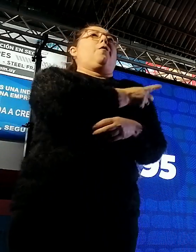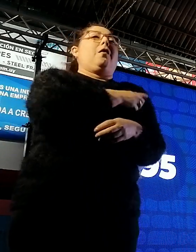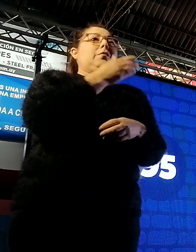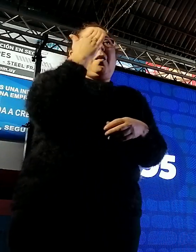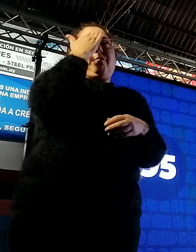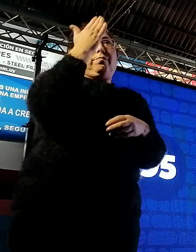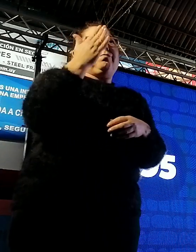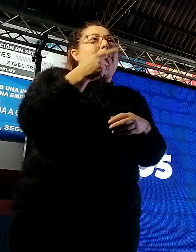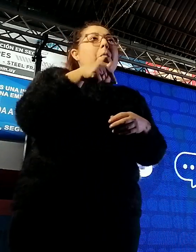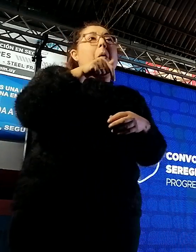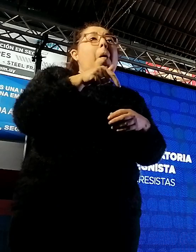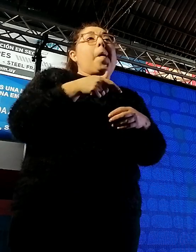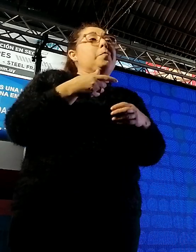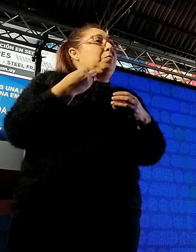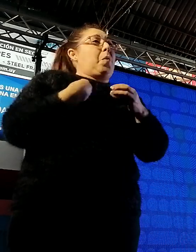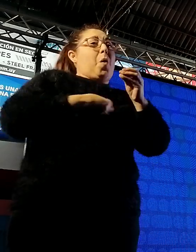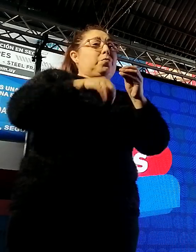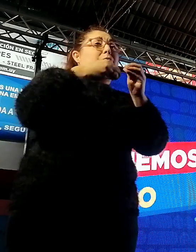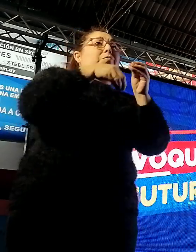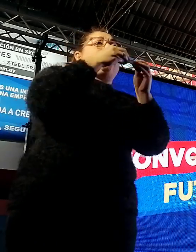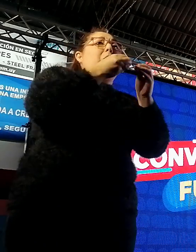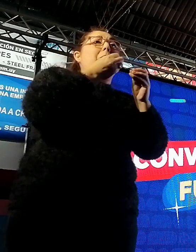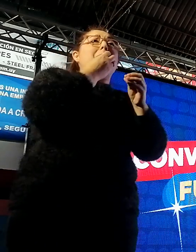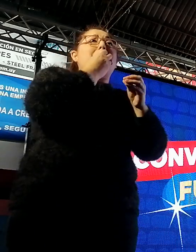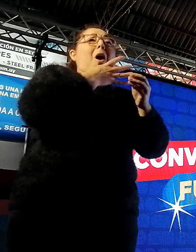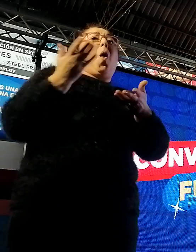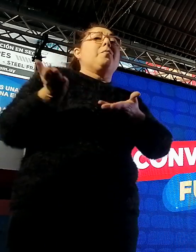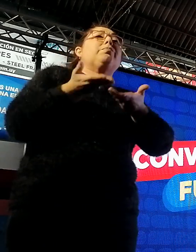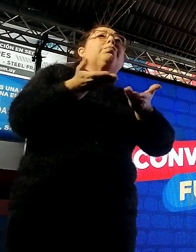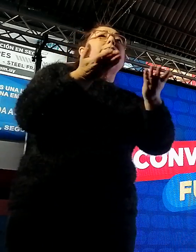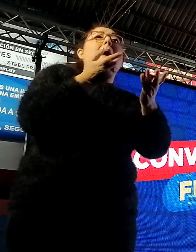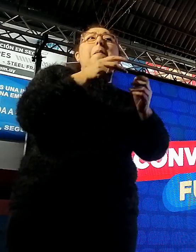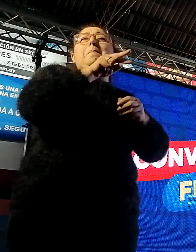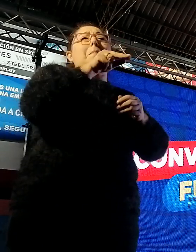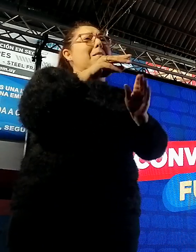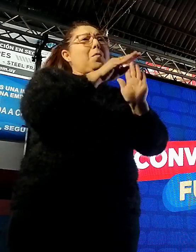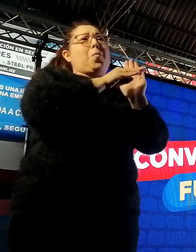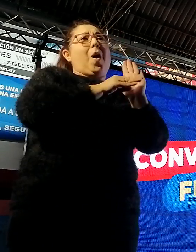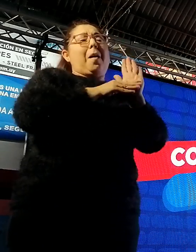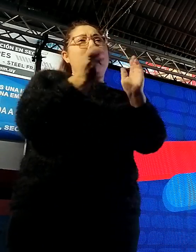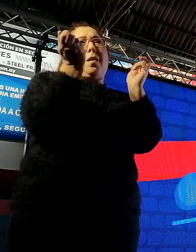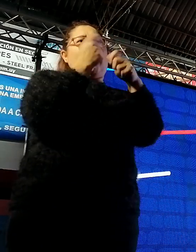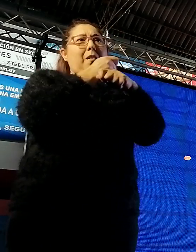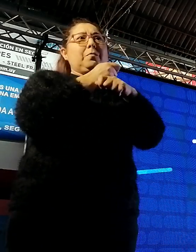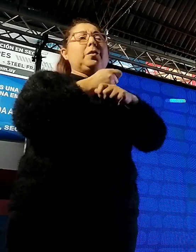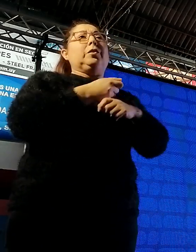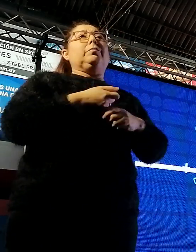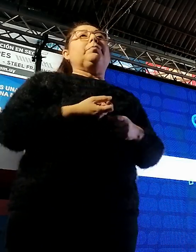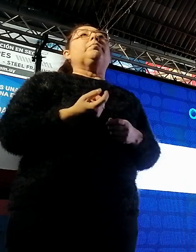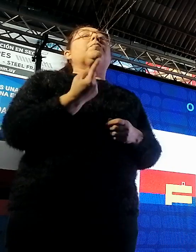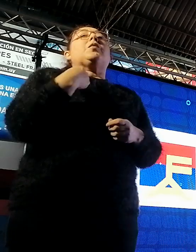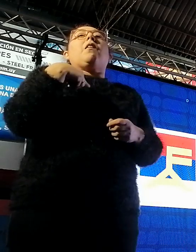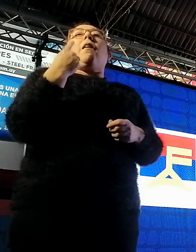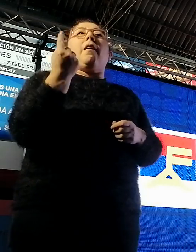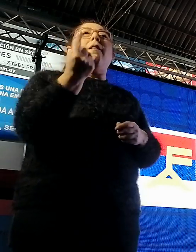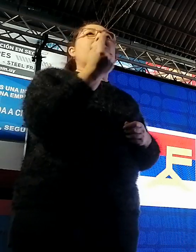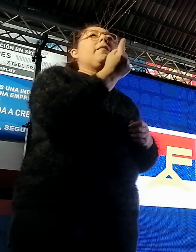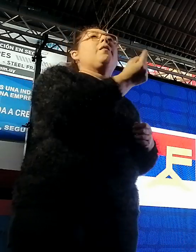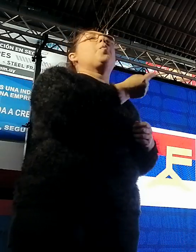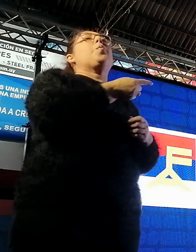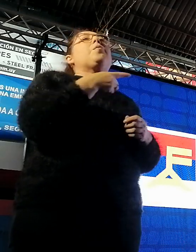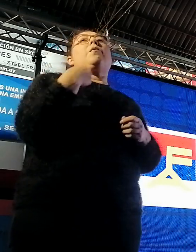Frente Amplio se enriquecen en promover el mismo programa de cambio en un ámbito pluralista En cada uno y